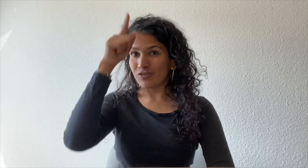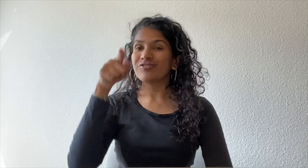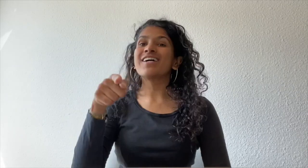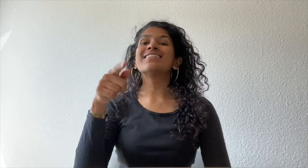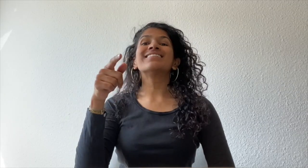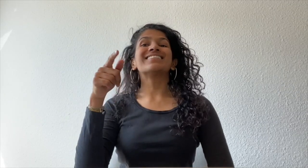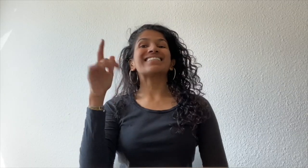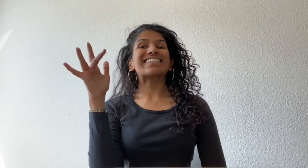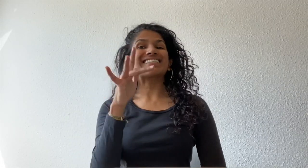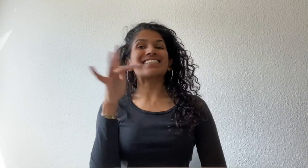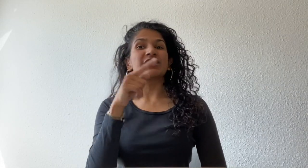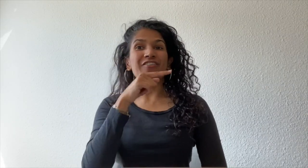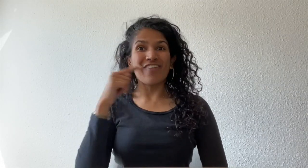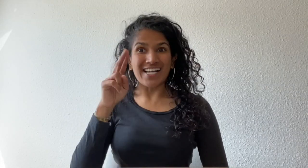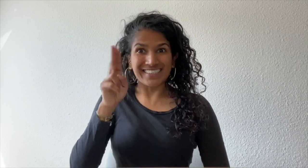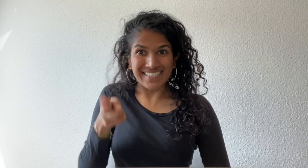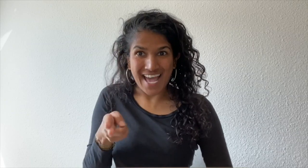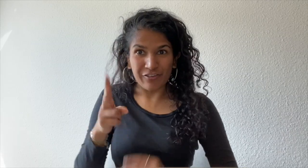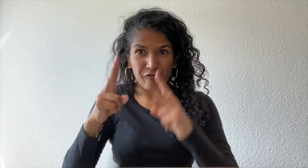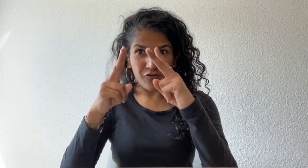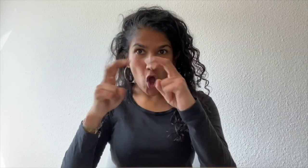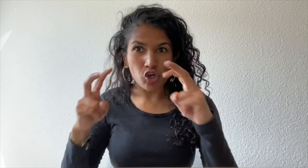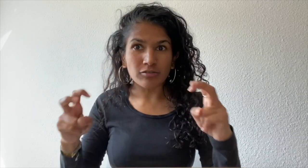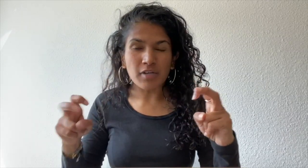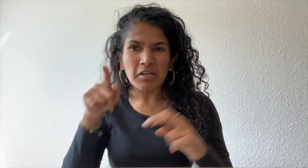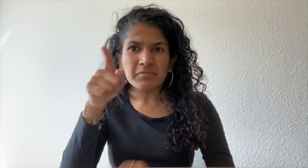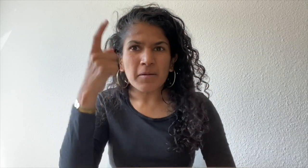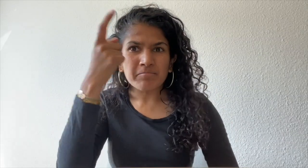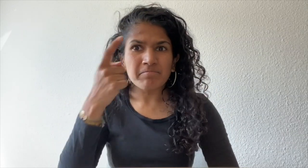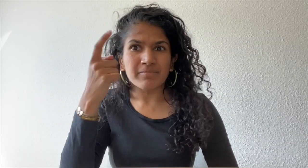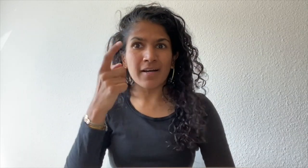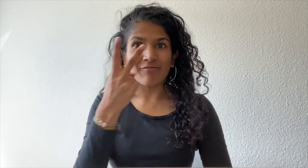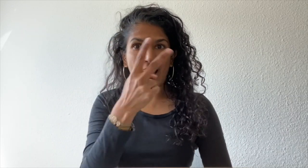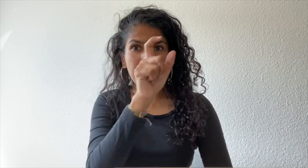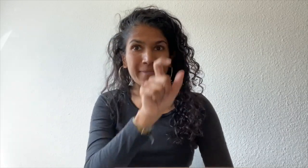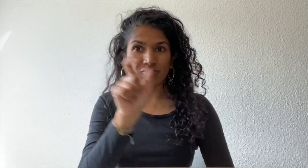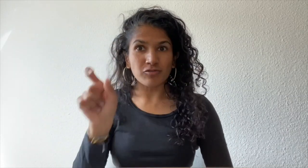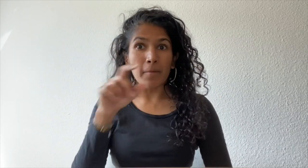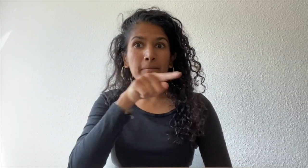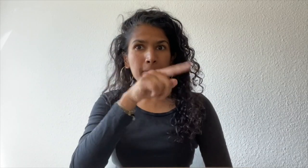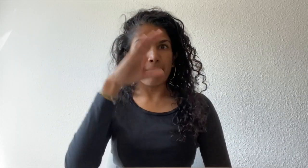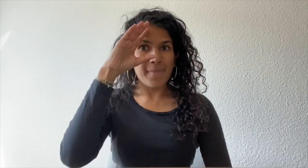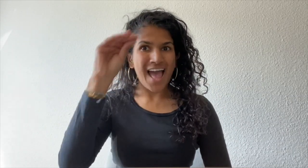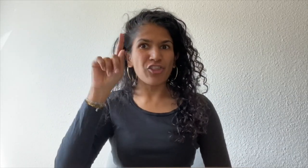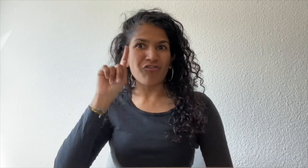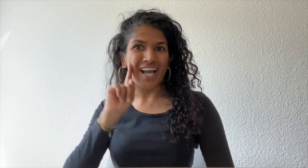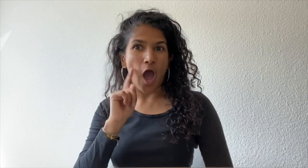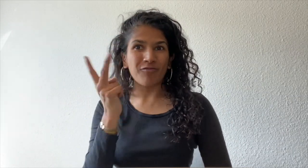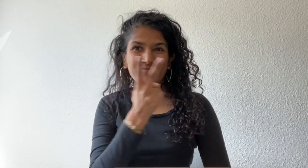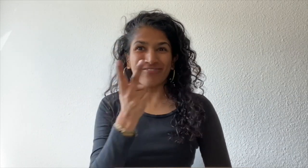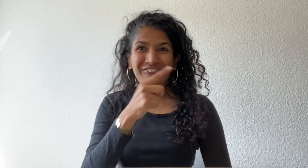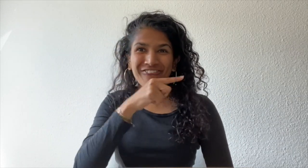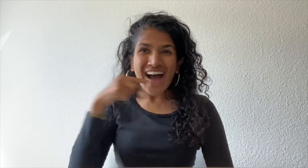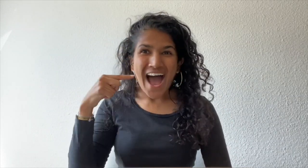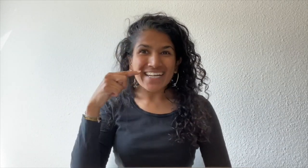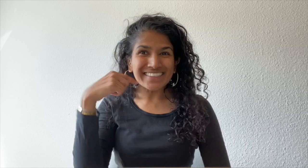schwarz umrissenen Köpfe Bild sollen symbolisieren, dass dieses in den 1990ern in den